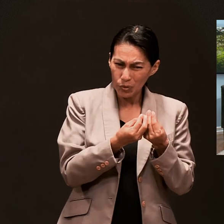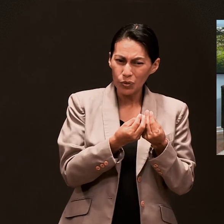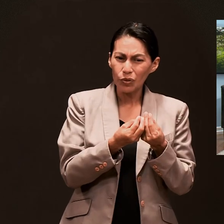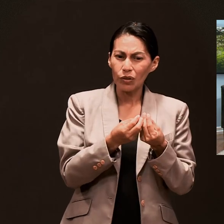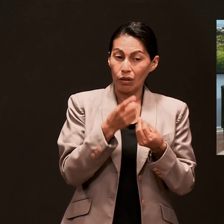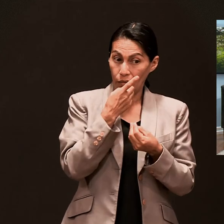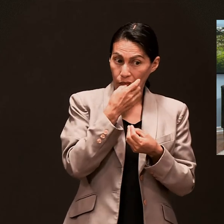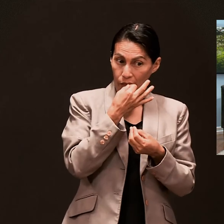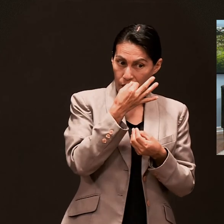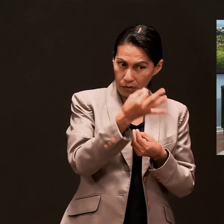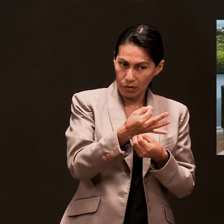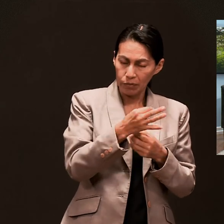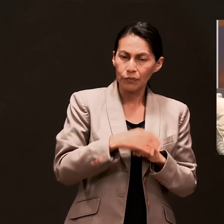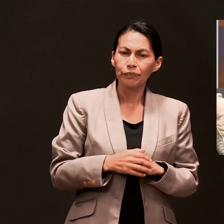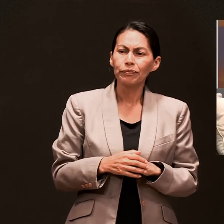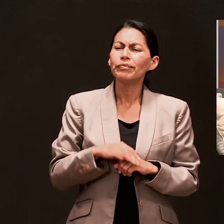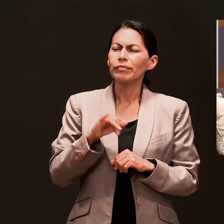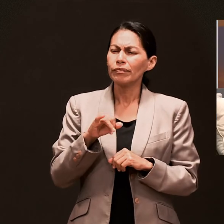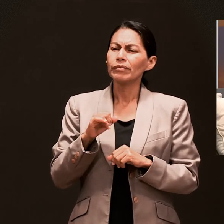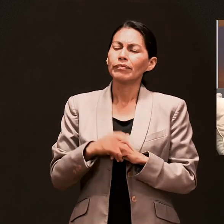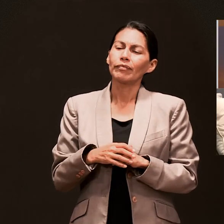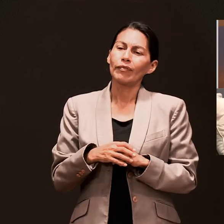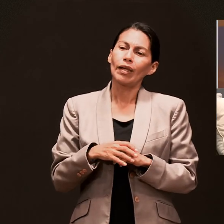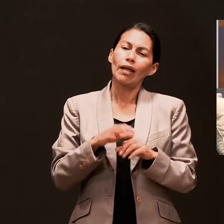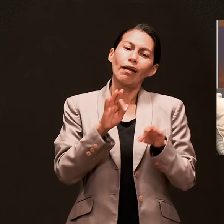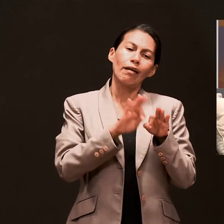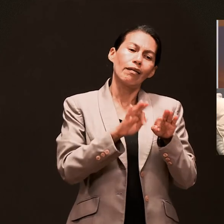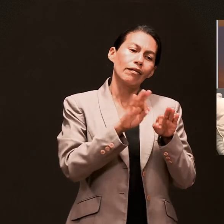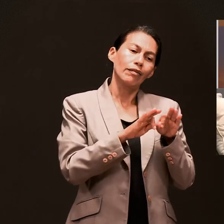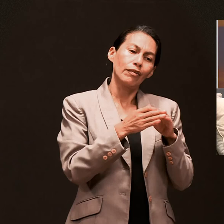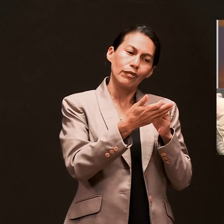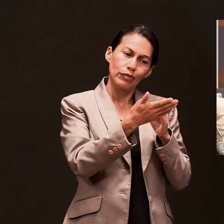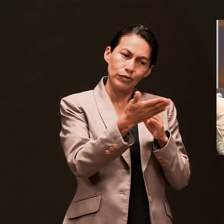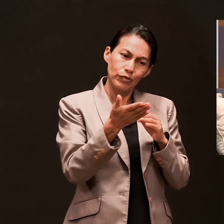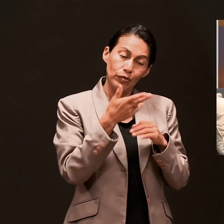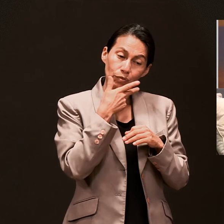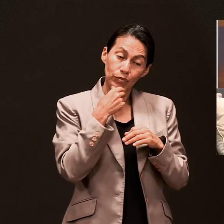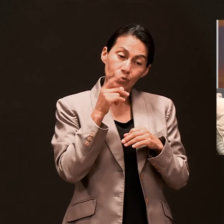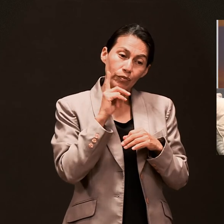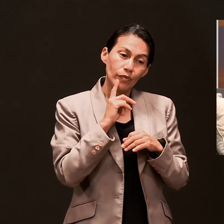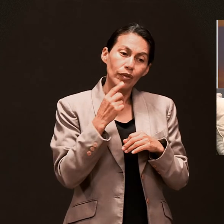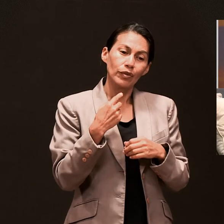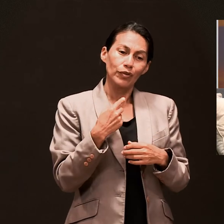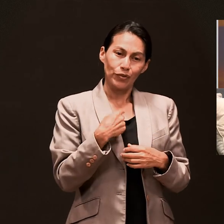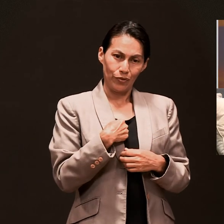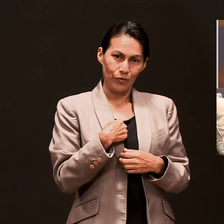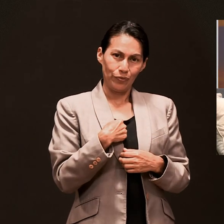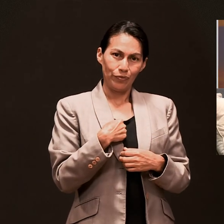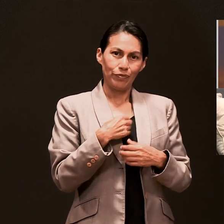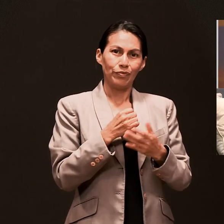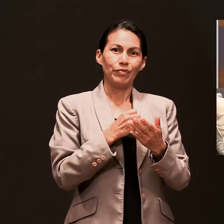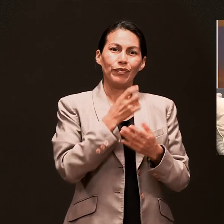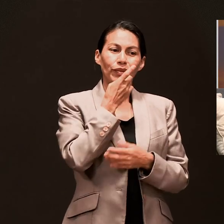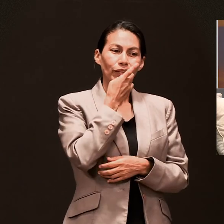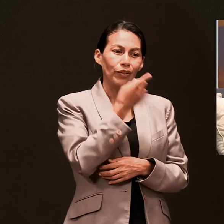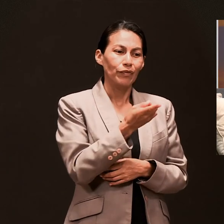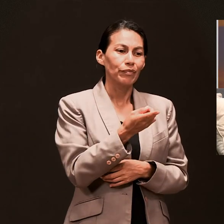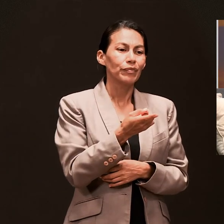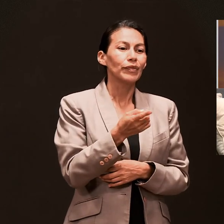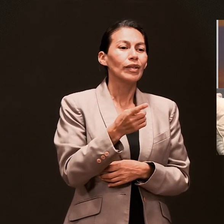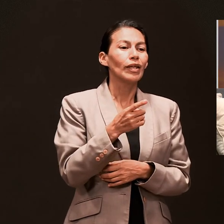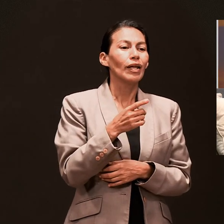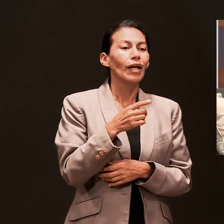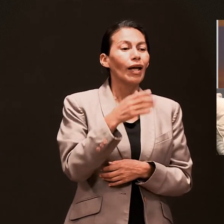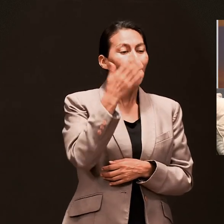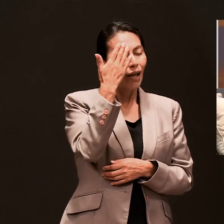ellos te parece No pues que sí pues allá vamos con mis tíos y en la comida les digo saben que Dios